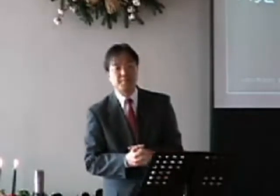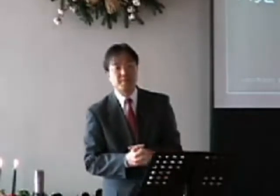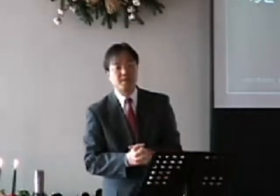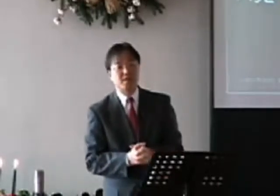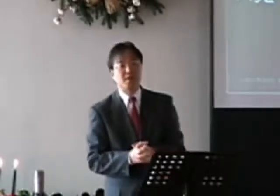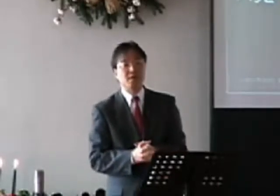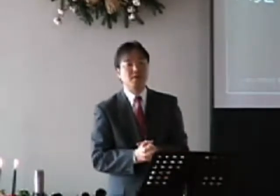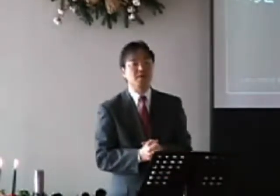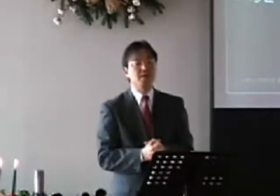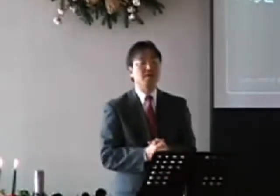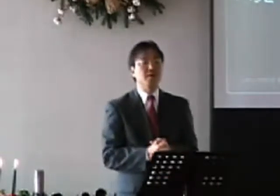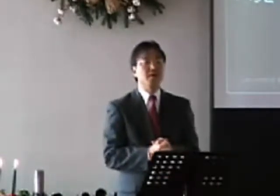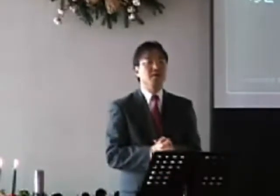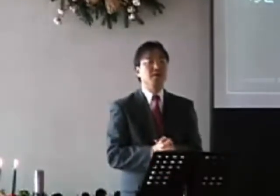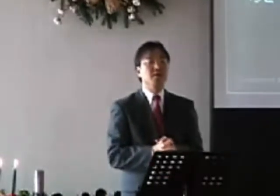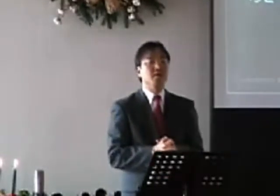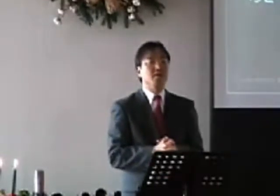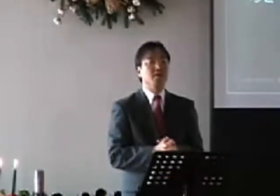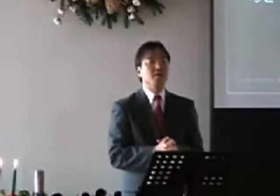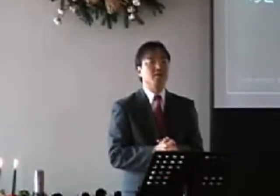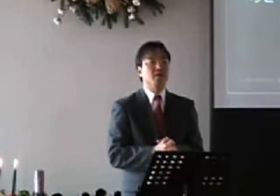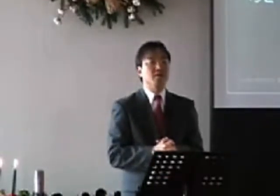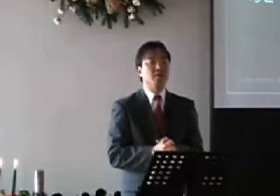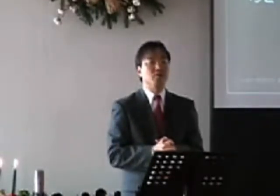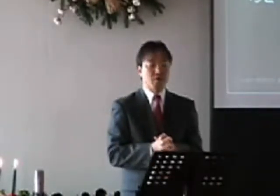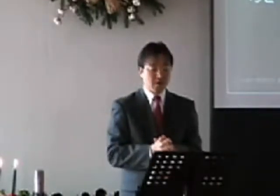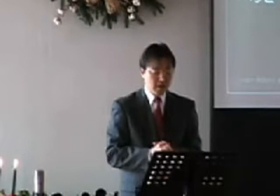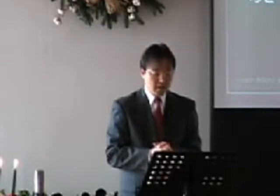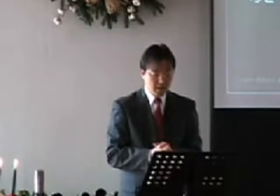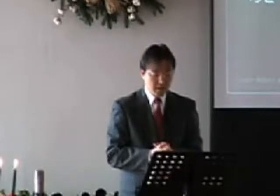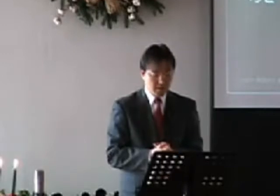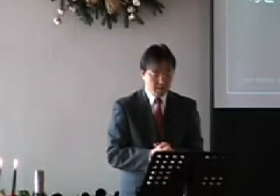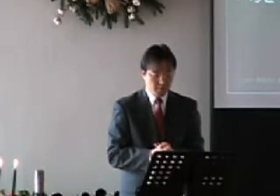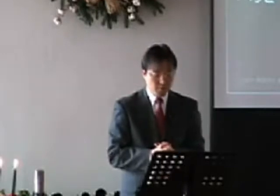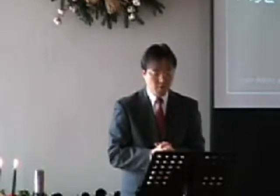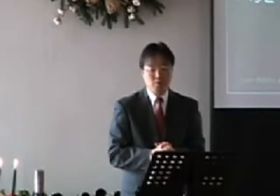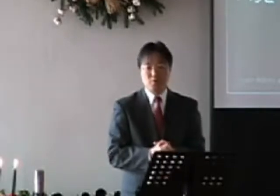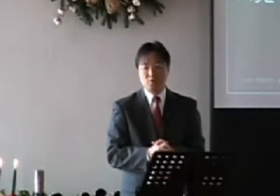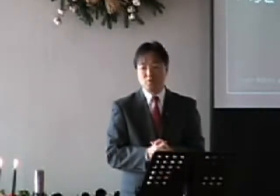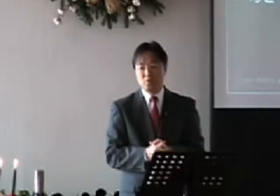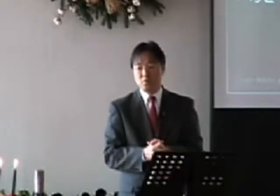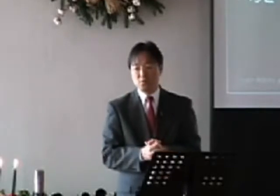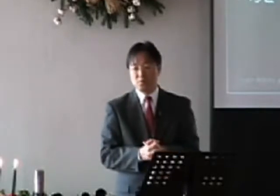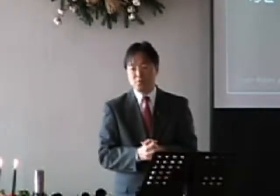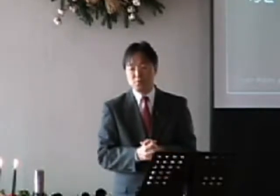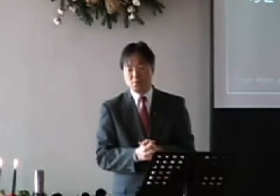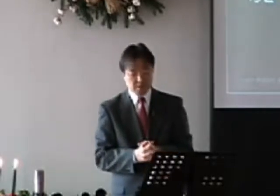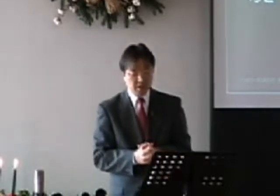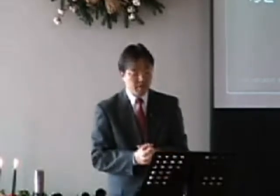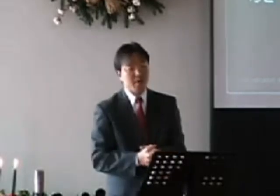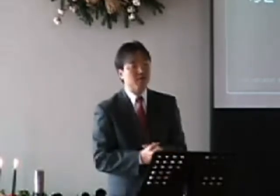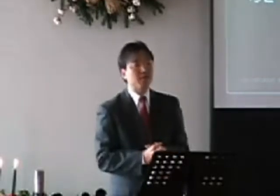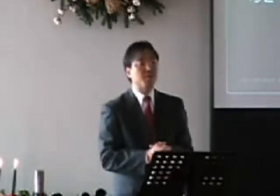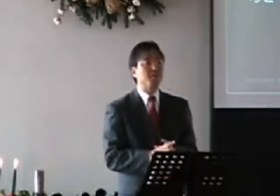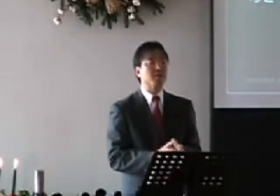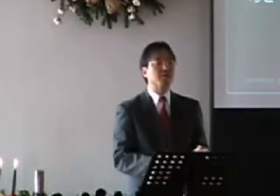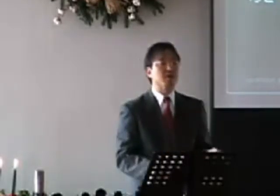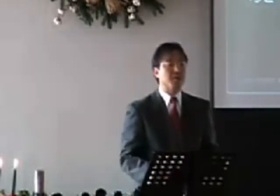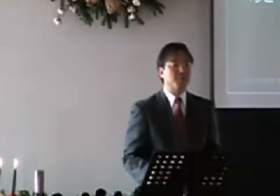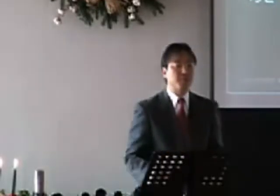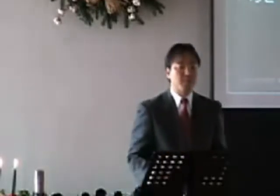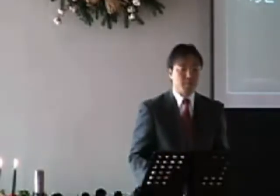たっていうのはつまり、道に迷ったとかね、迷子になったとか、